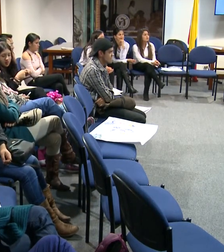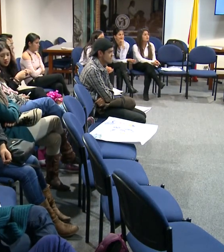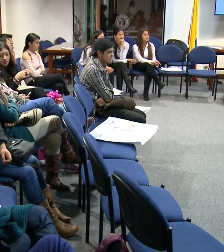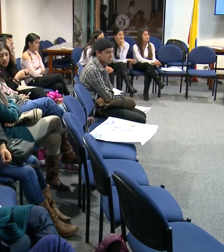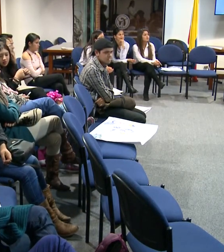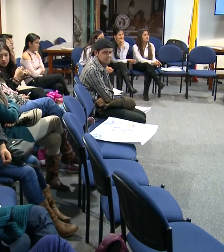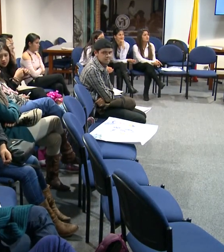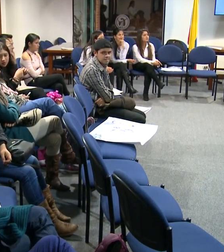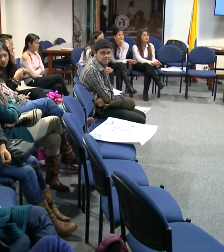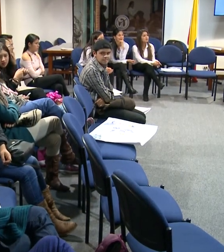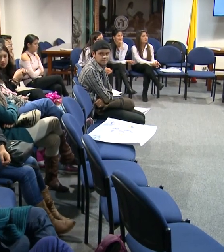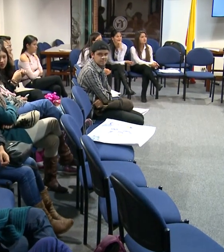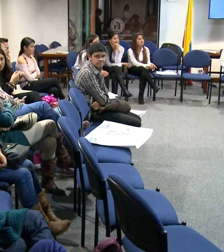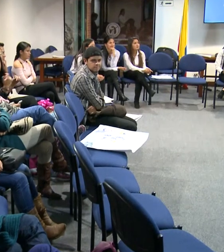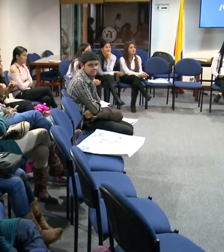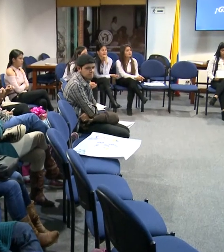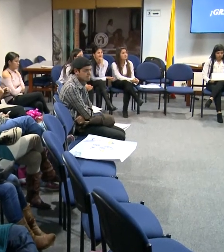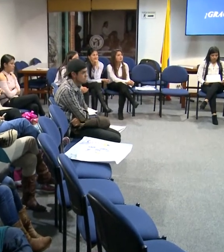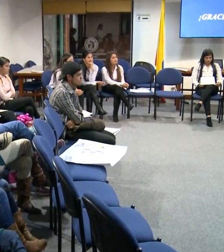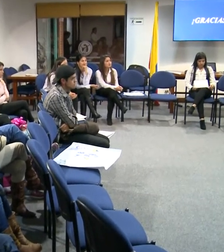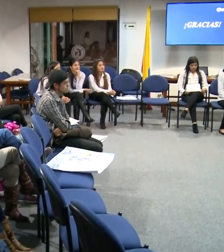Bueno, en cuanto a la primera pregunta,